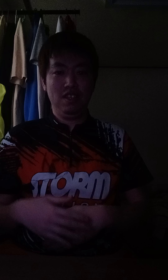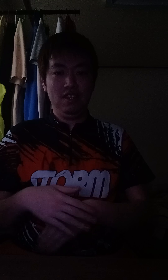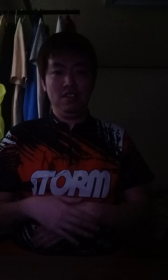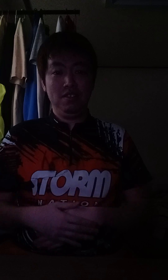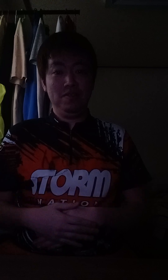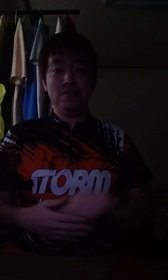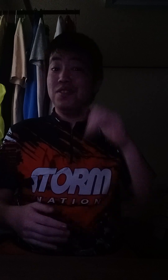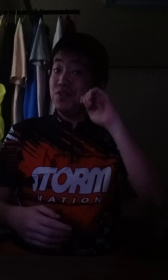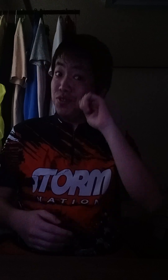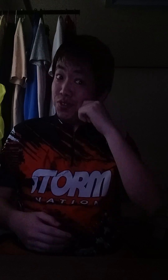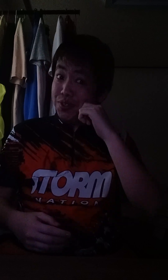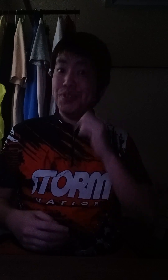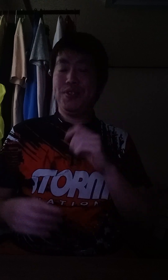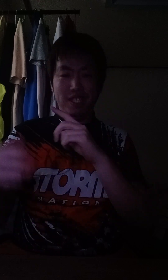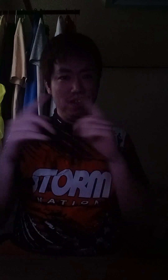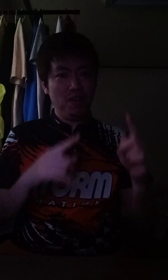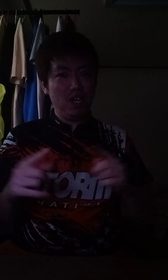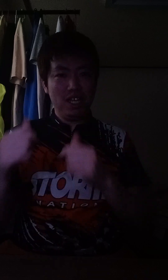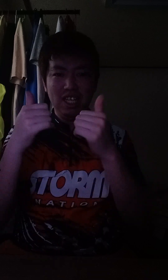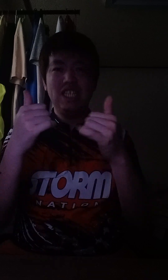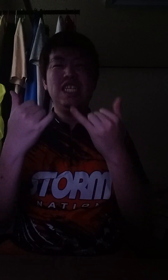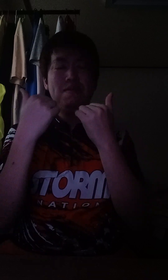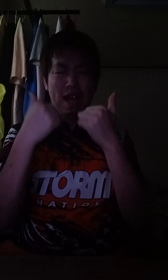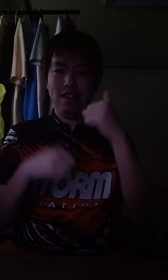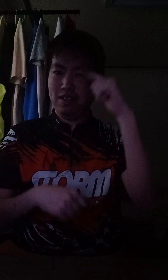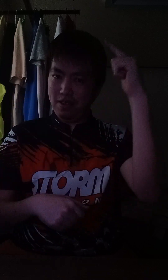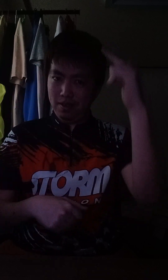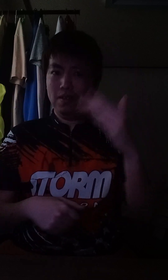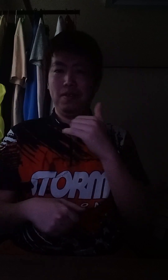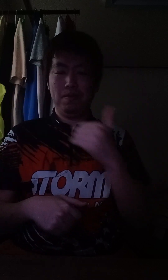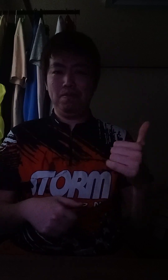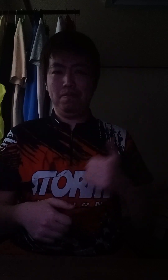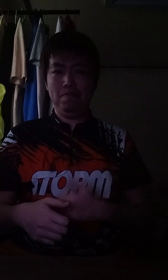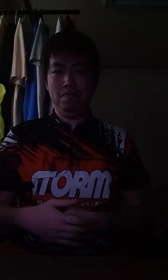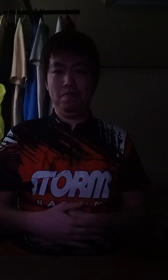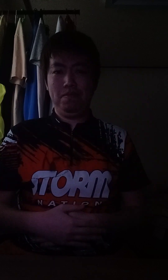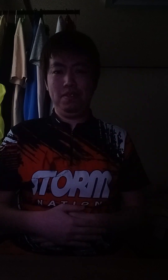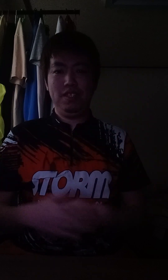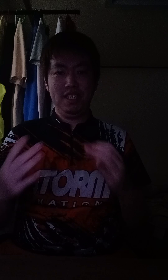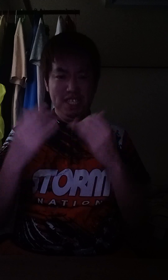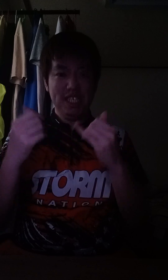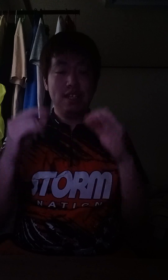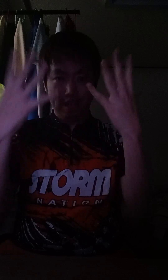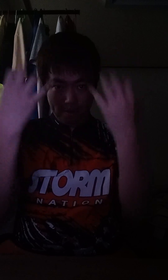귀여운 외모로 친구들에게도 인기 만점. 인기가 되게 많네요.